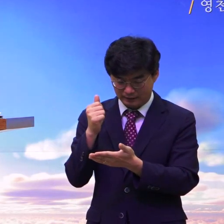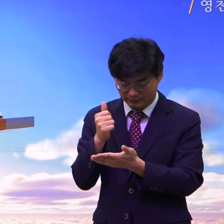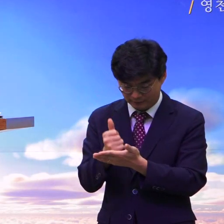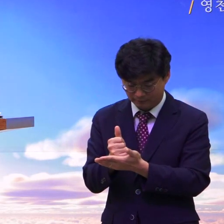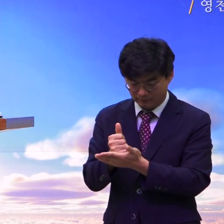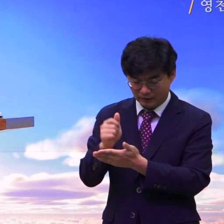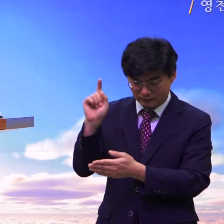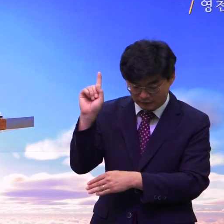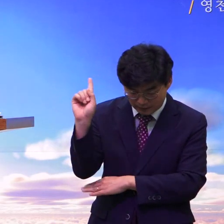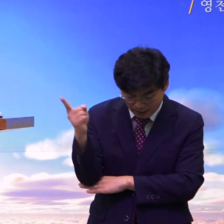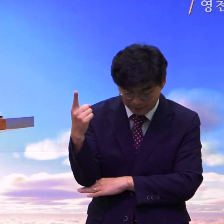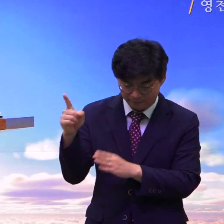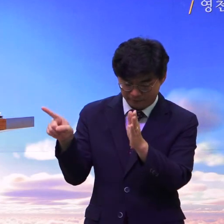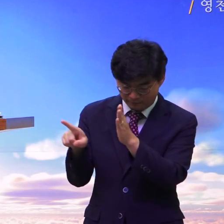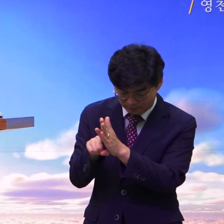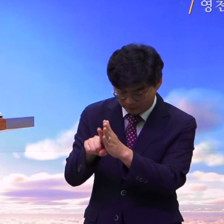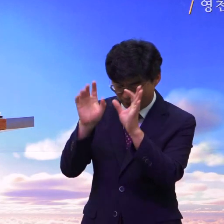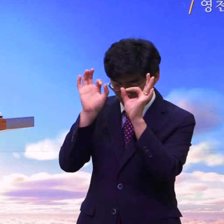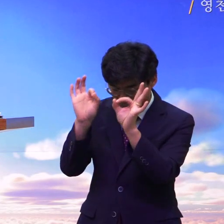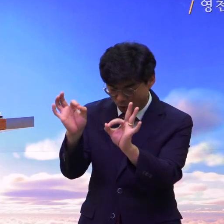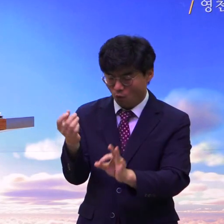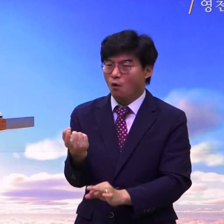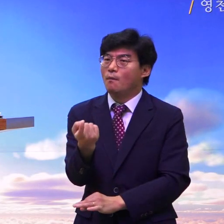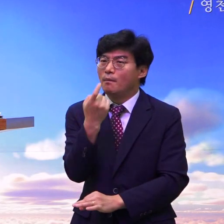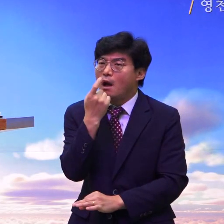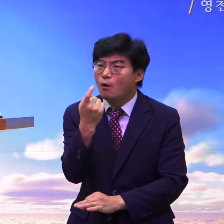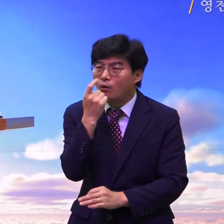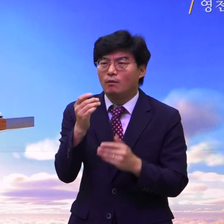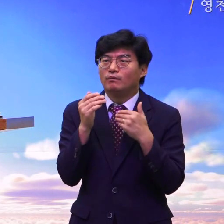갈망으로 살아가시는 여러분 될 수 있기를 간절히 바랍니다.